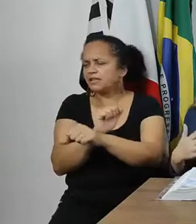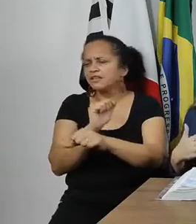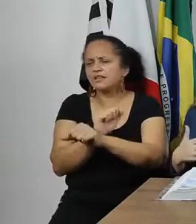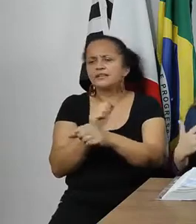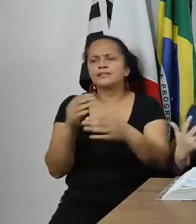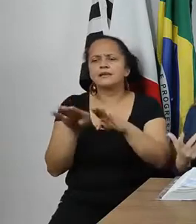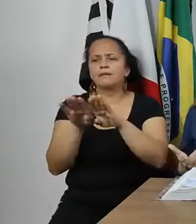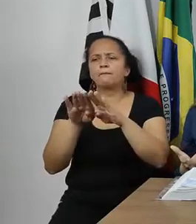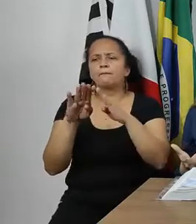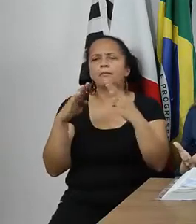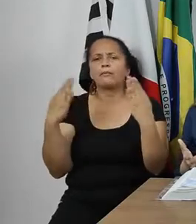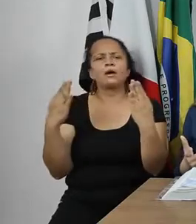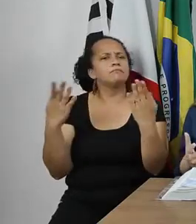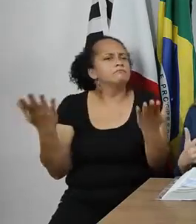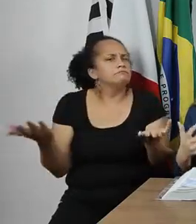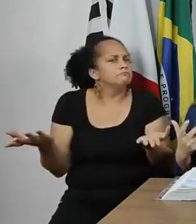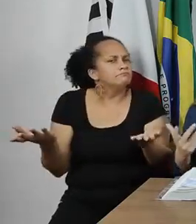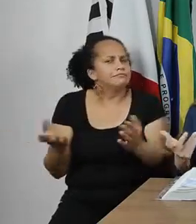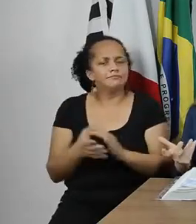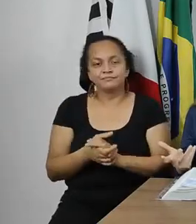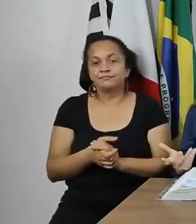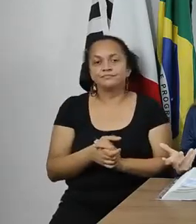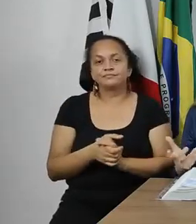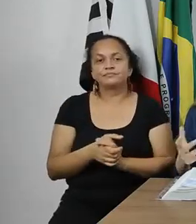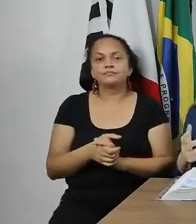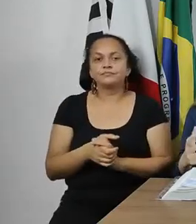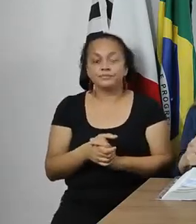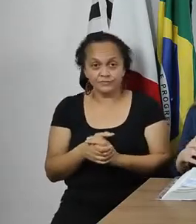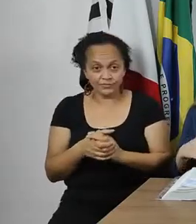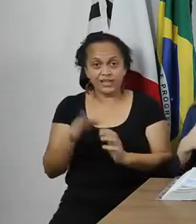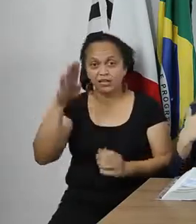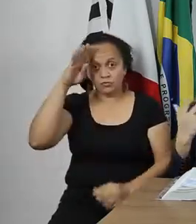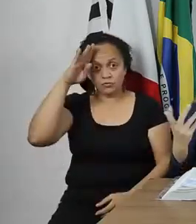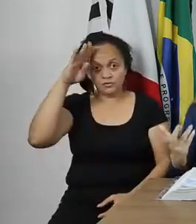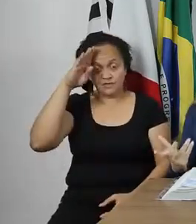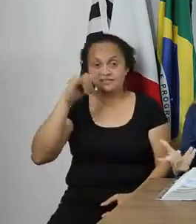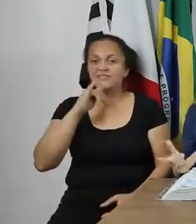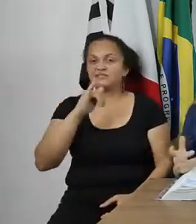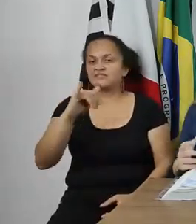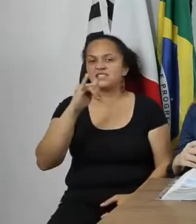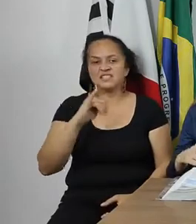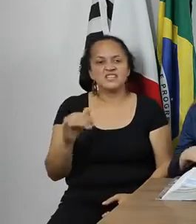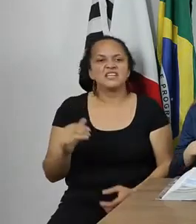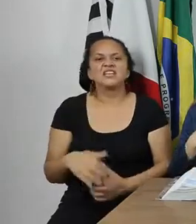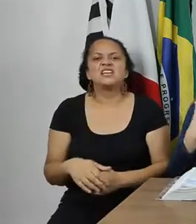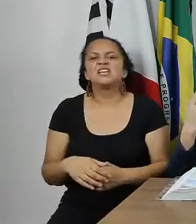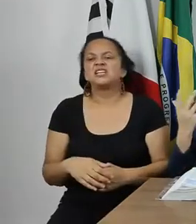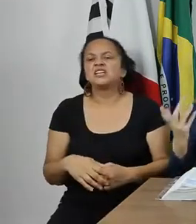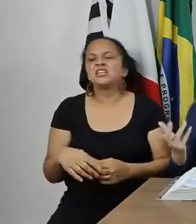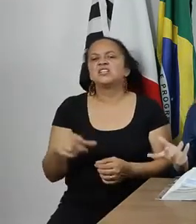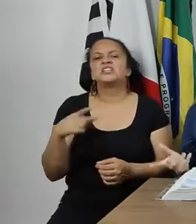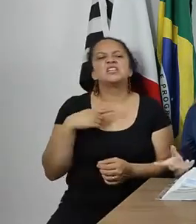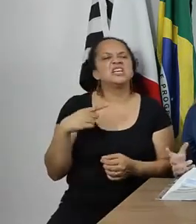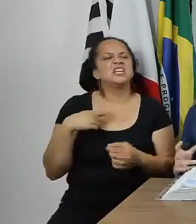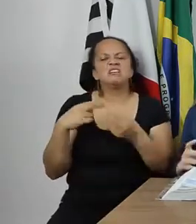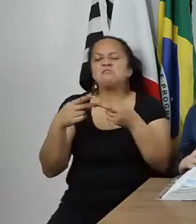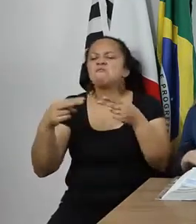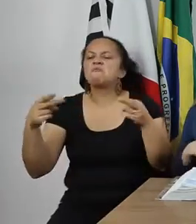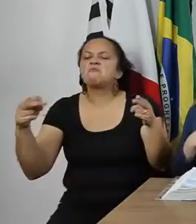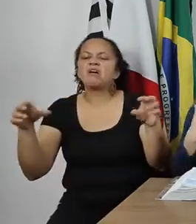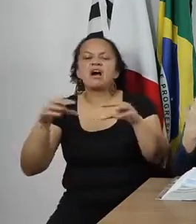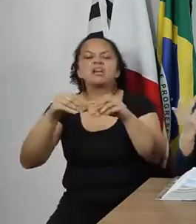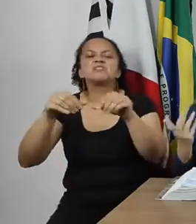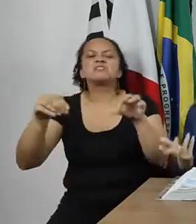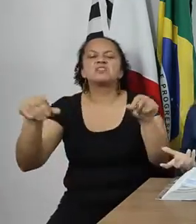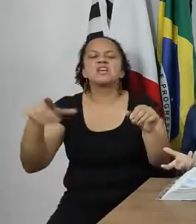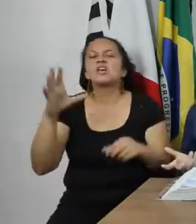texto, o próprio oficial, ele fala para o povo que eles seriam poupados, que teriam outras terras, que comeriam